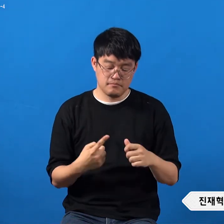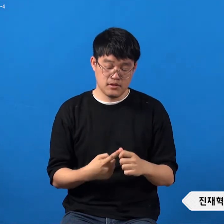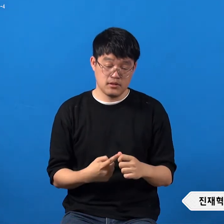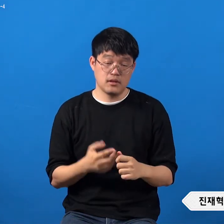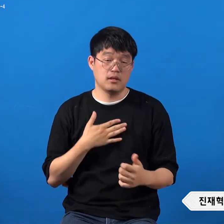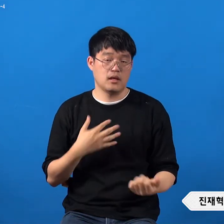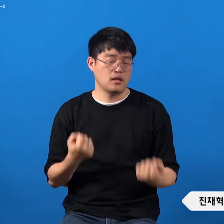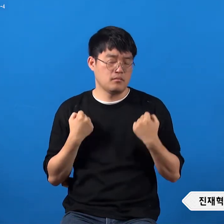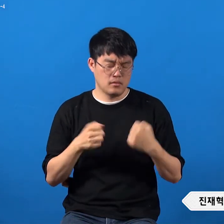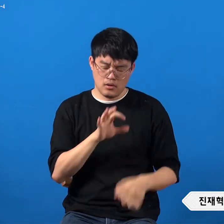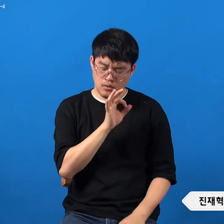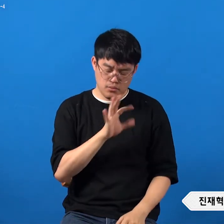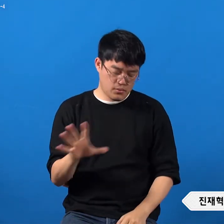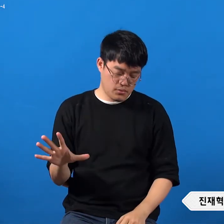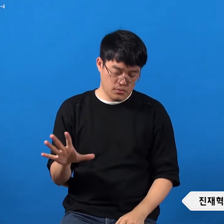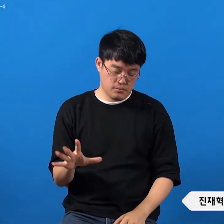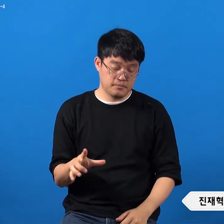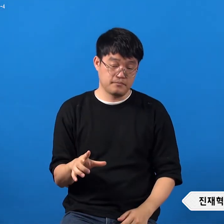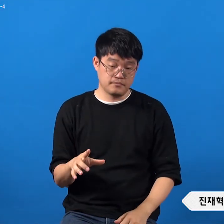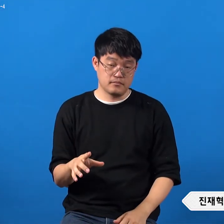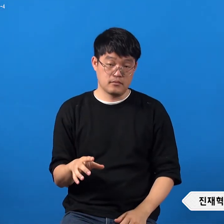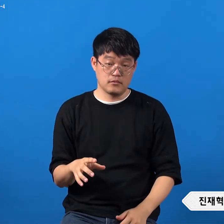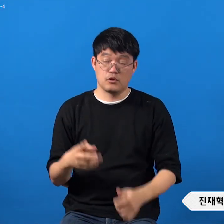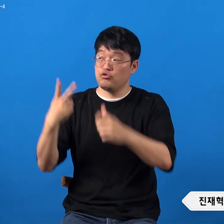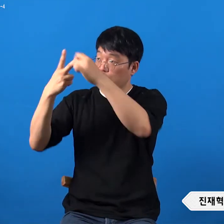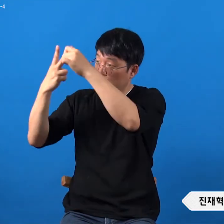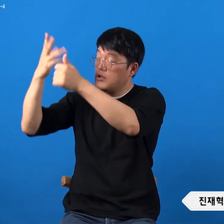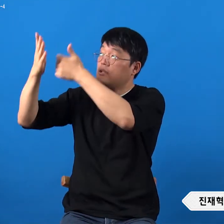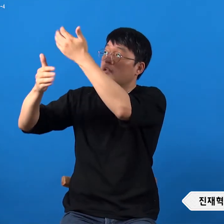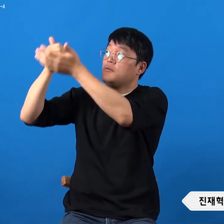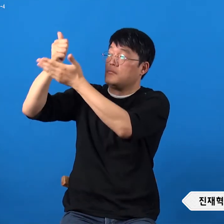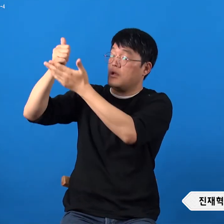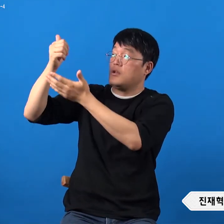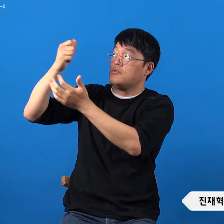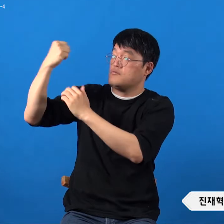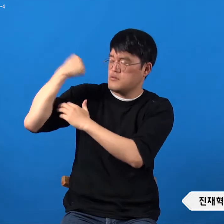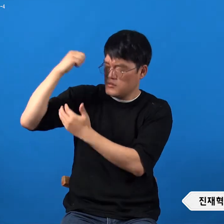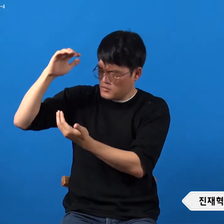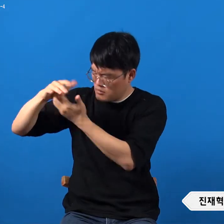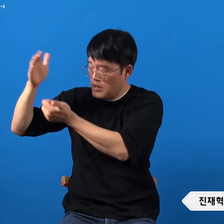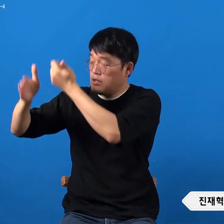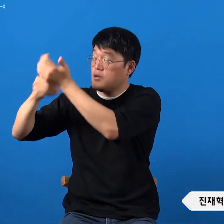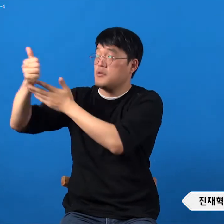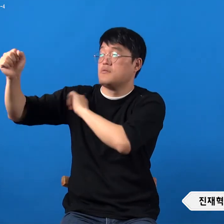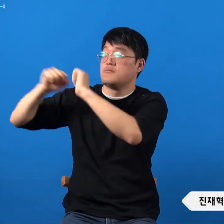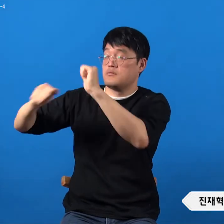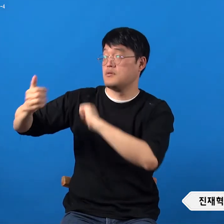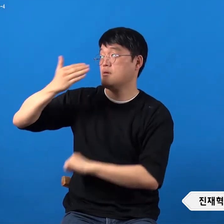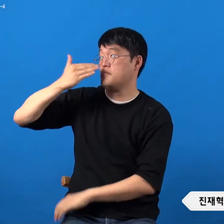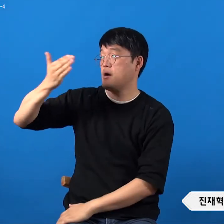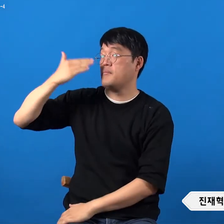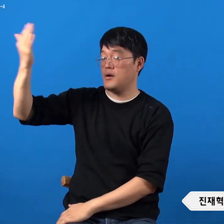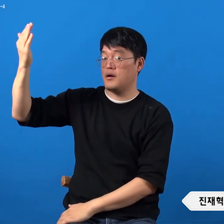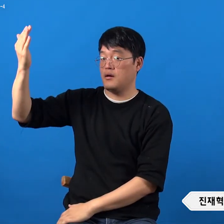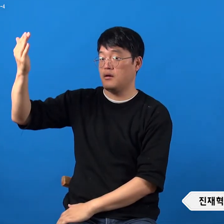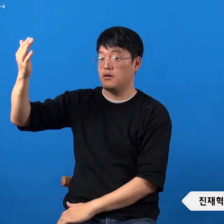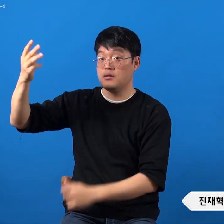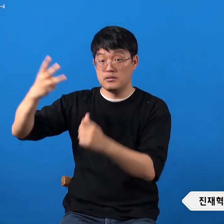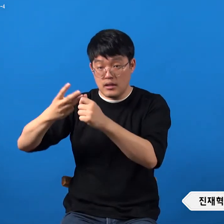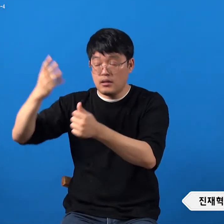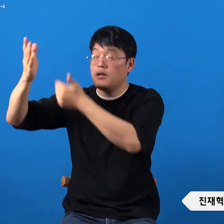내 힘으로 할 수 없습니다. 하나님 전능하십니다. 하나님께서 하십니다. 그 하나님이